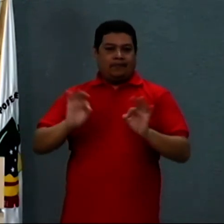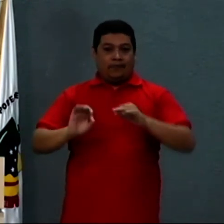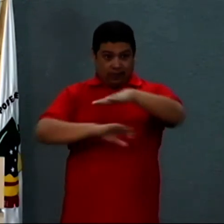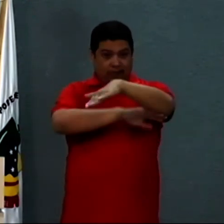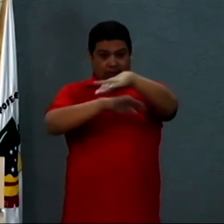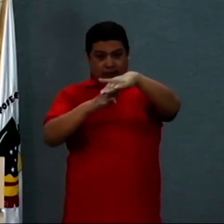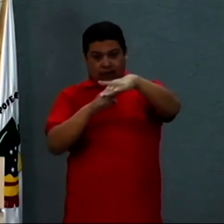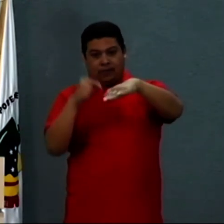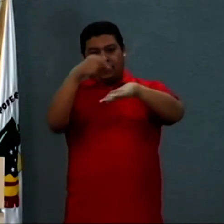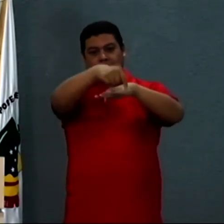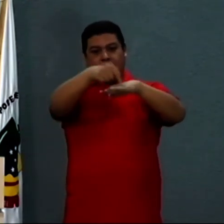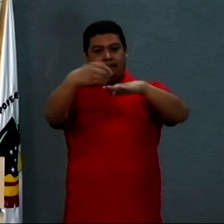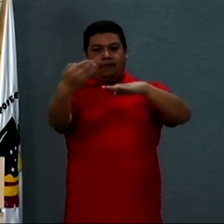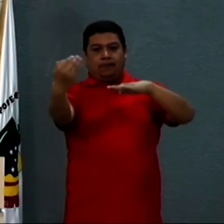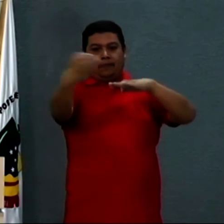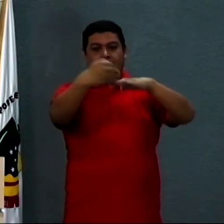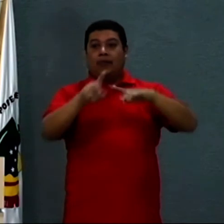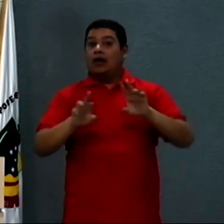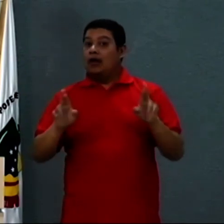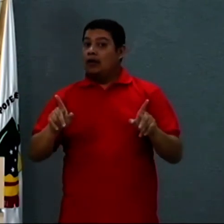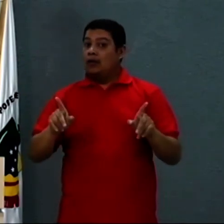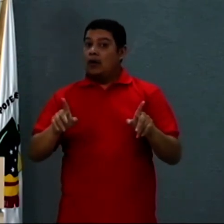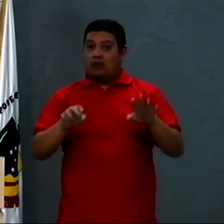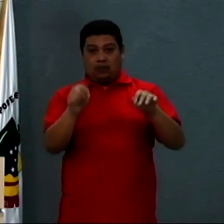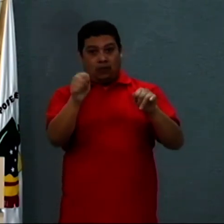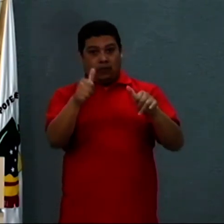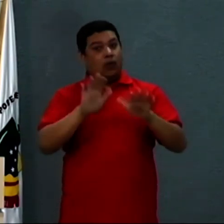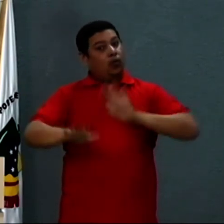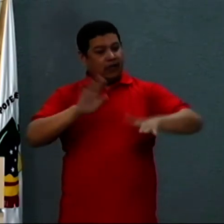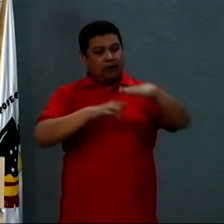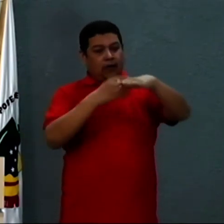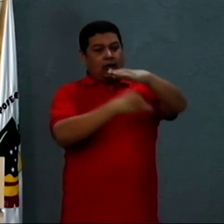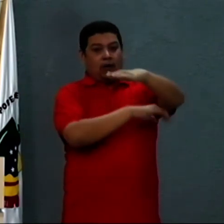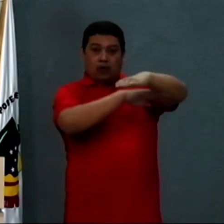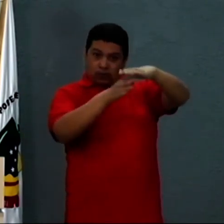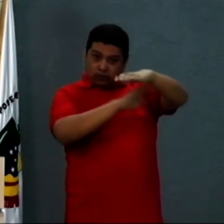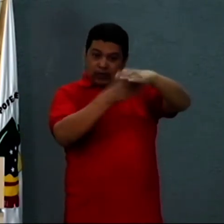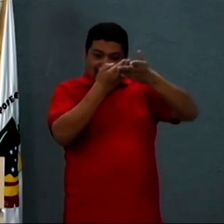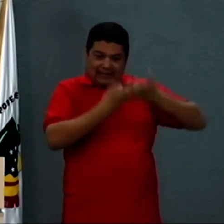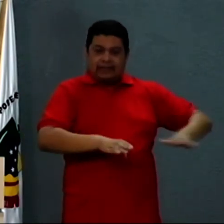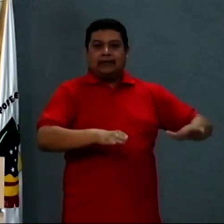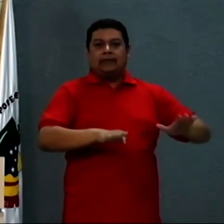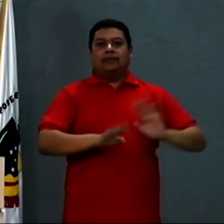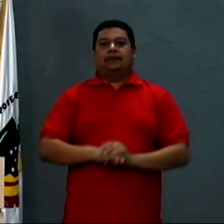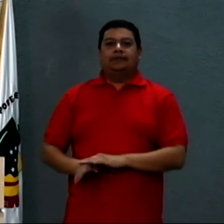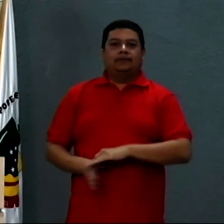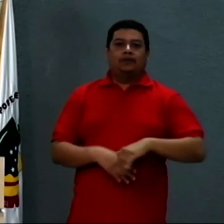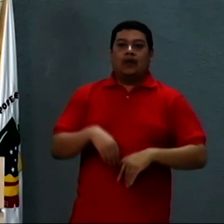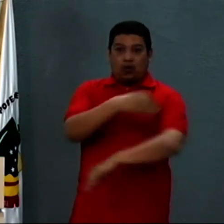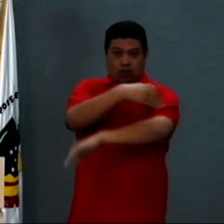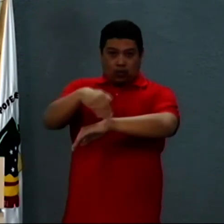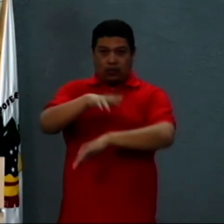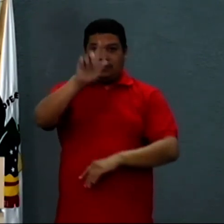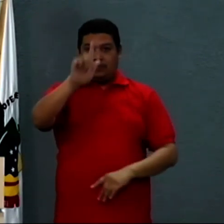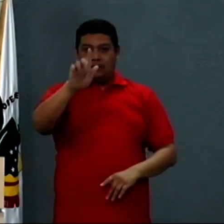saída d'água, vai acontecer igual a ponte do Rio Piarara de novo. Ela vai cair, vai para o ralo, vai ficar por isso mesmo. Né? A Gonçalves Dias foi